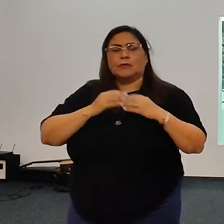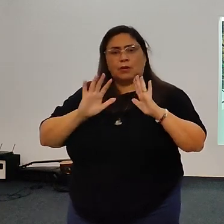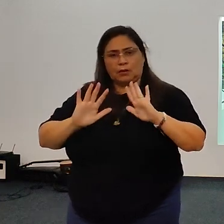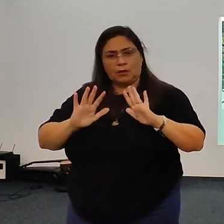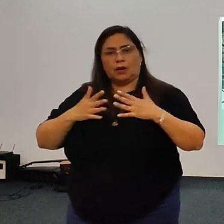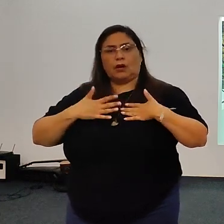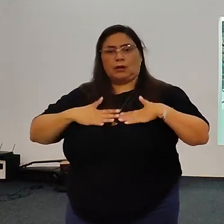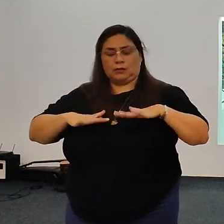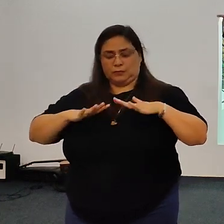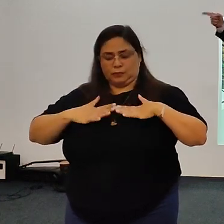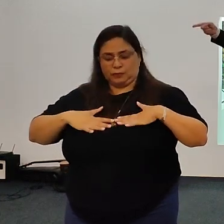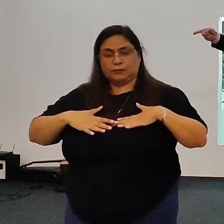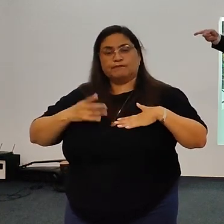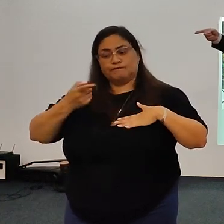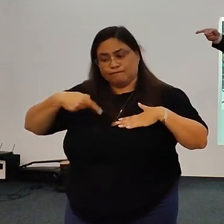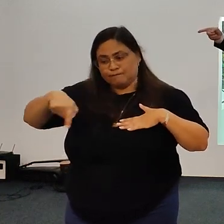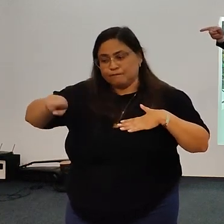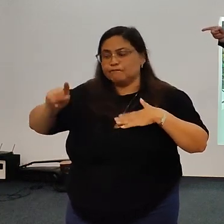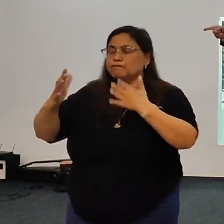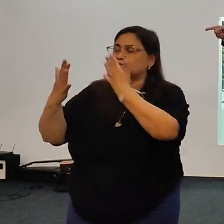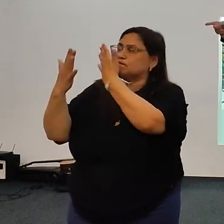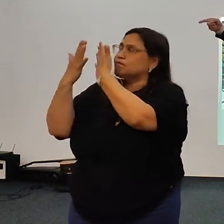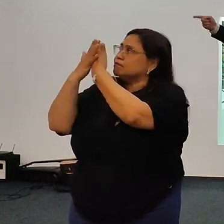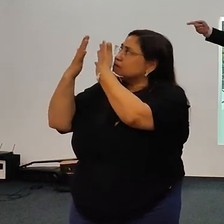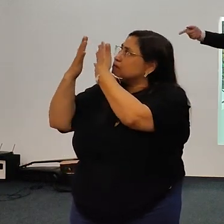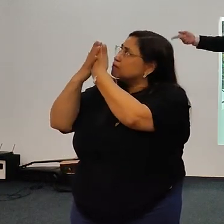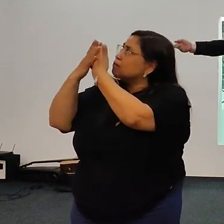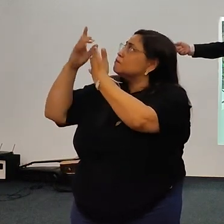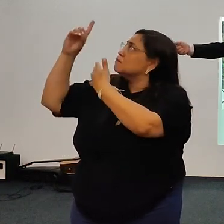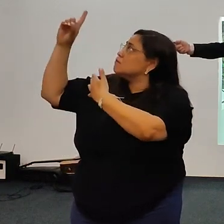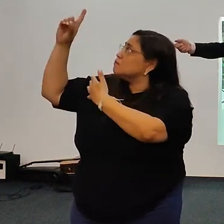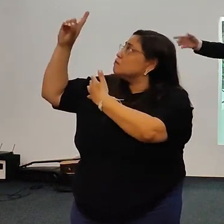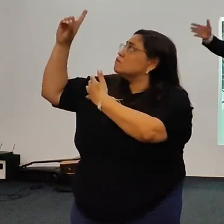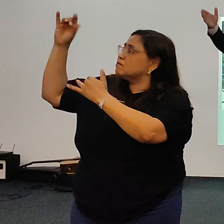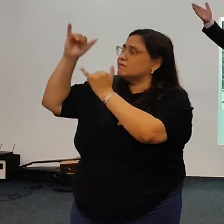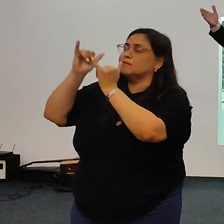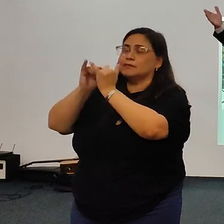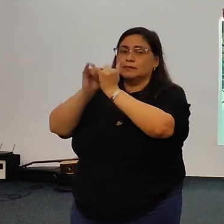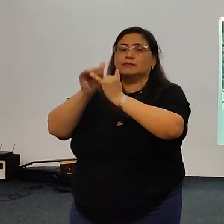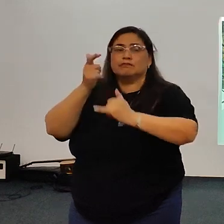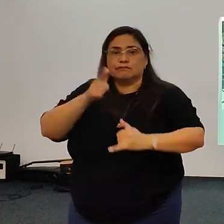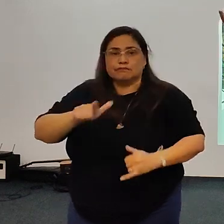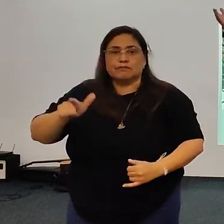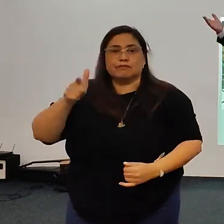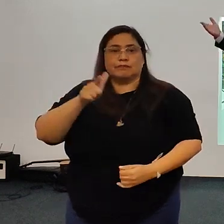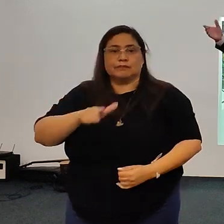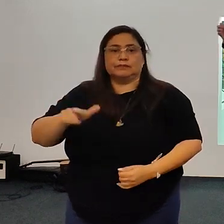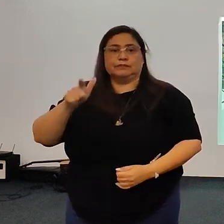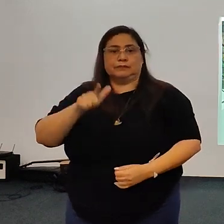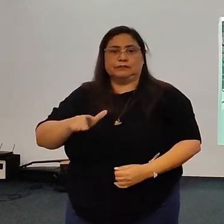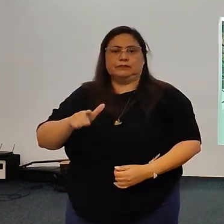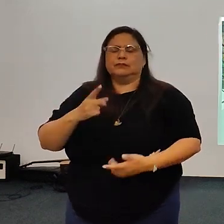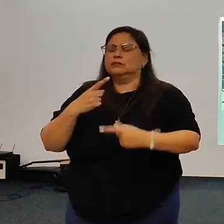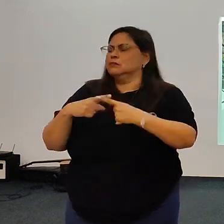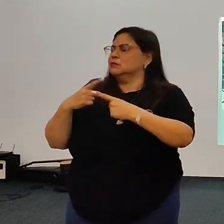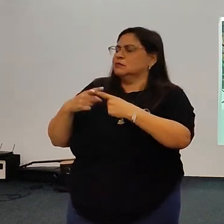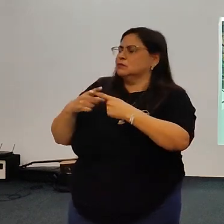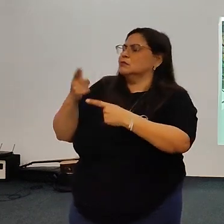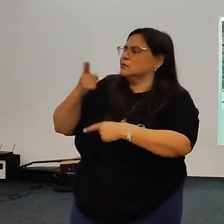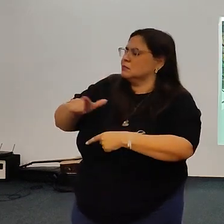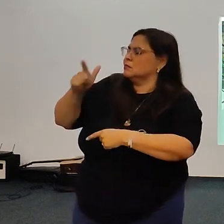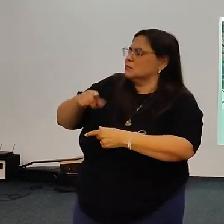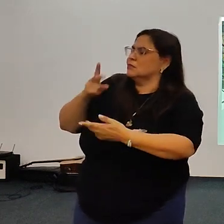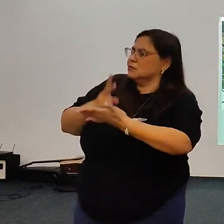calma. Confesse novamente o seu pecado a Deus, que Ele te perdoa novamente. Mas por que Jesus nos perdoa sempre? Porque